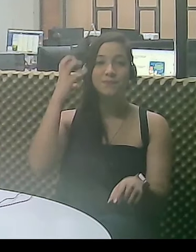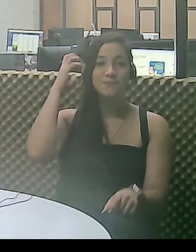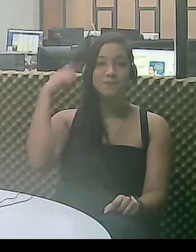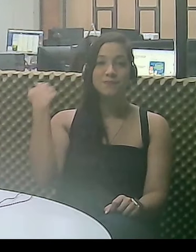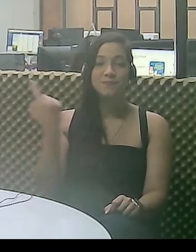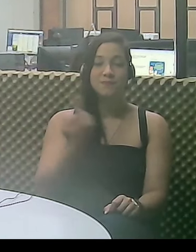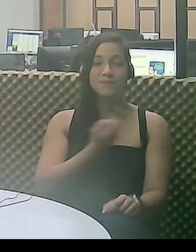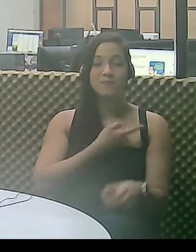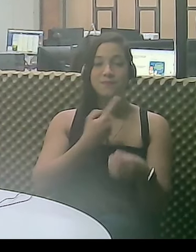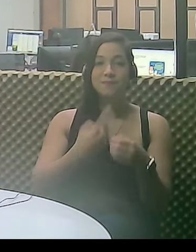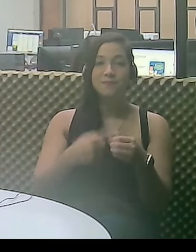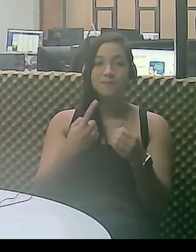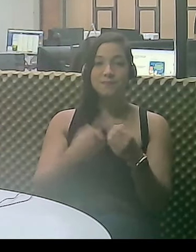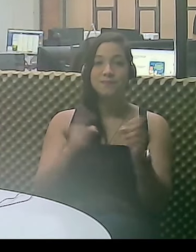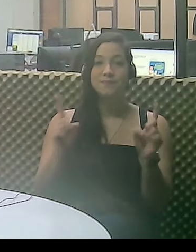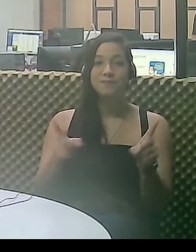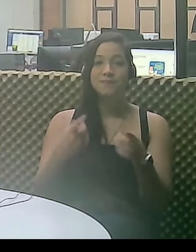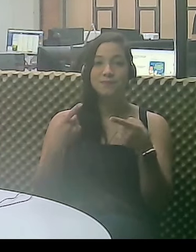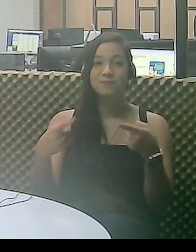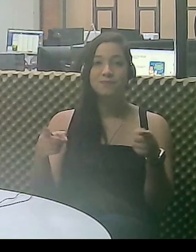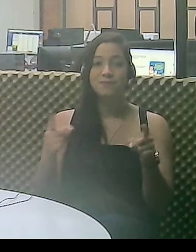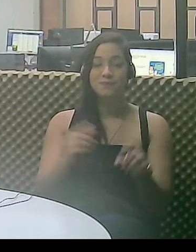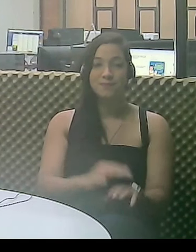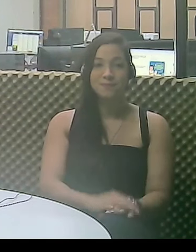Rádio Nossa Cidade.